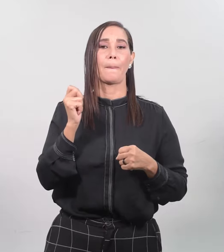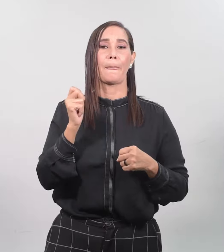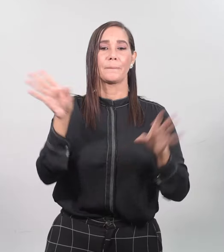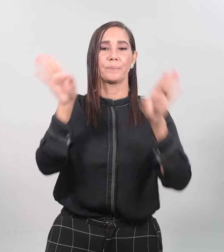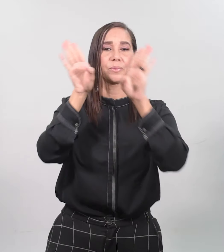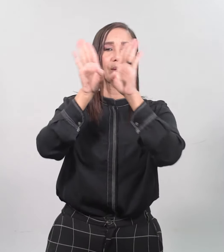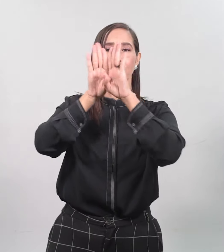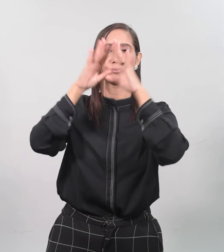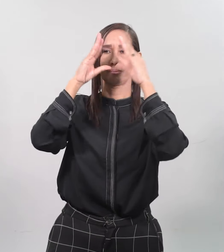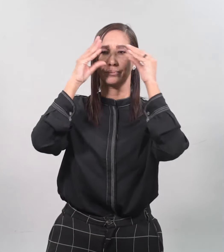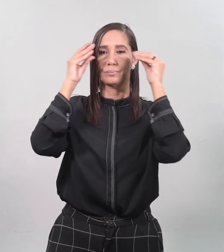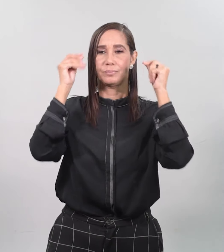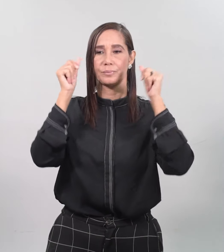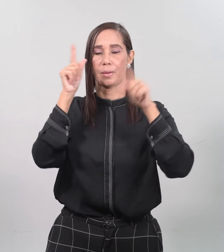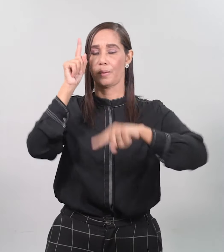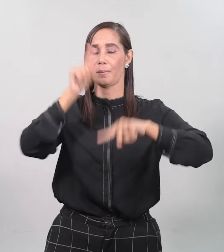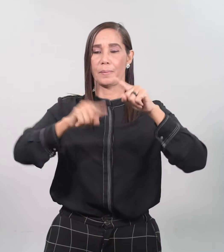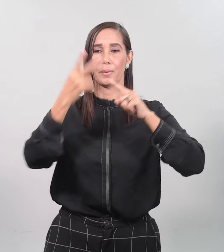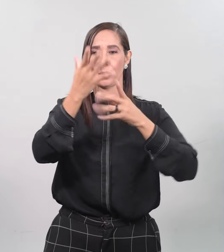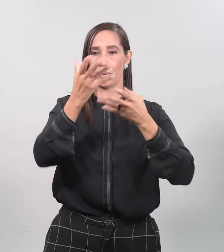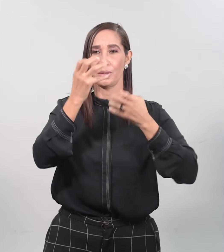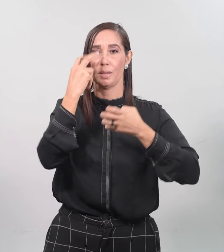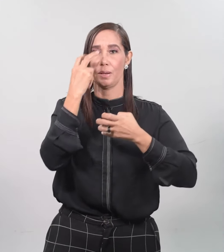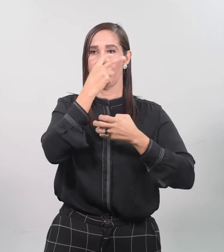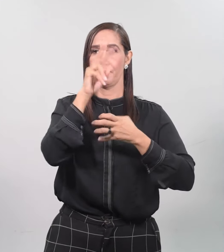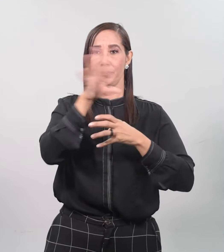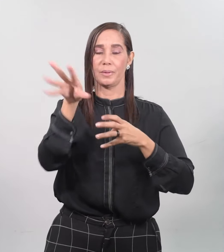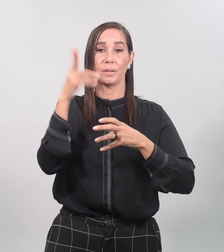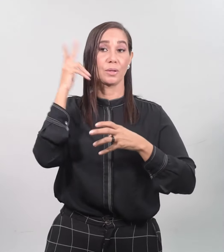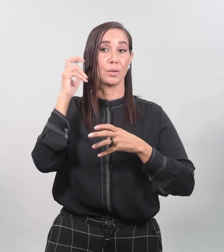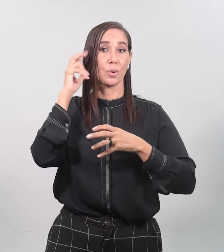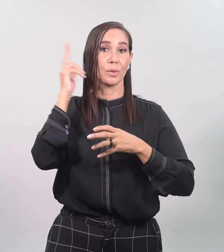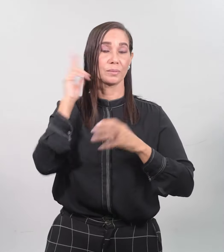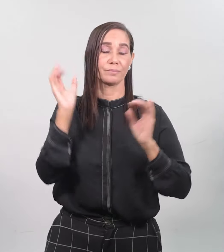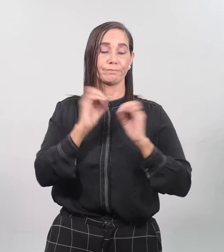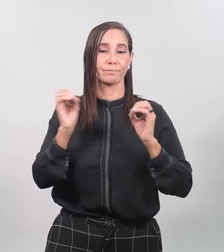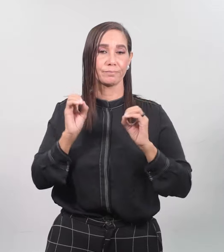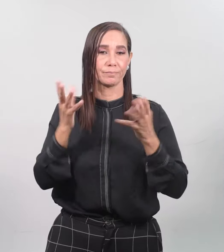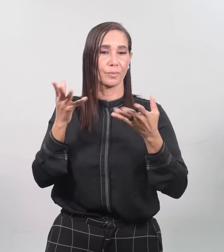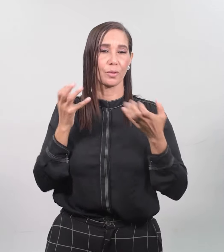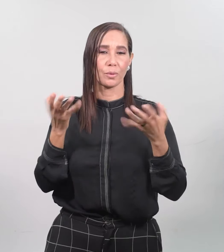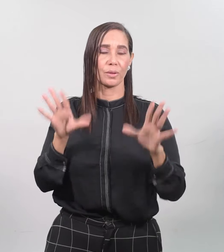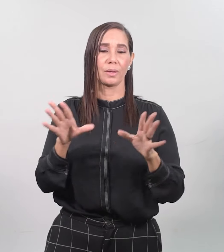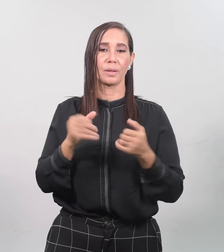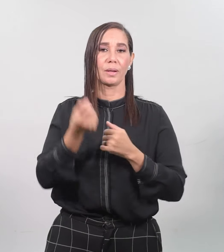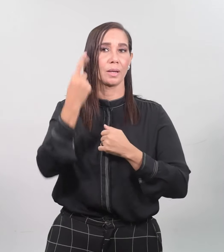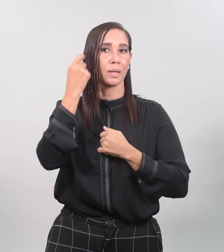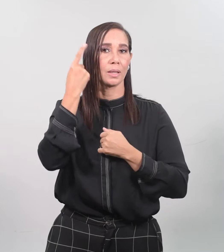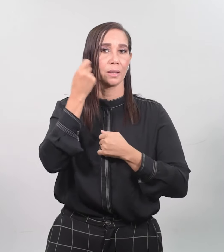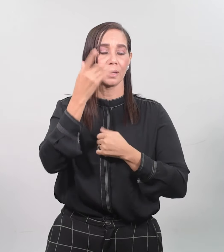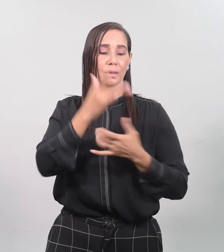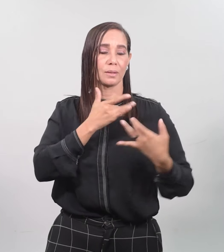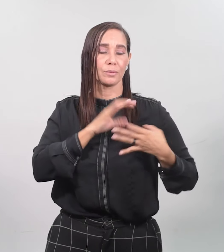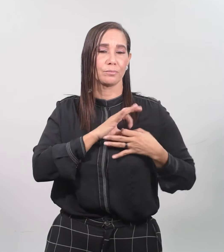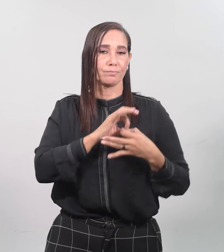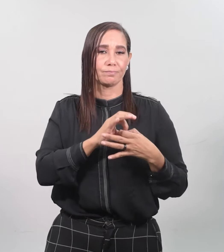los ojos para no ver con los ojos, ni oír con los oídos, ni entender con el corazón,